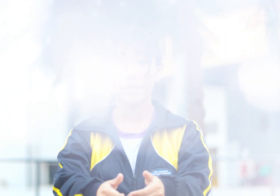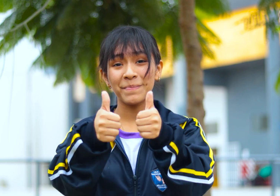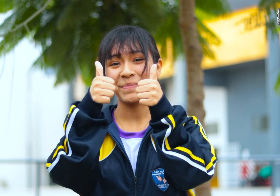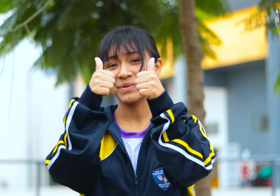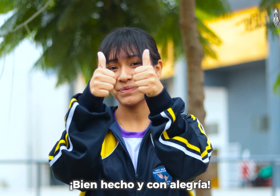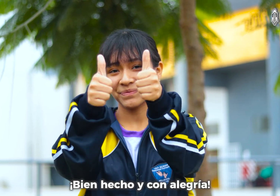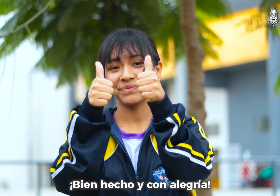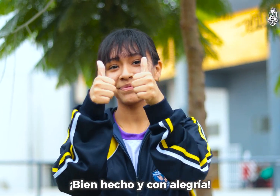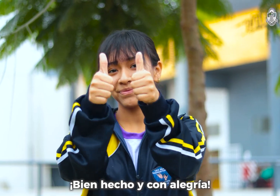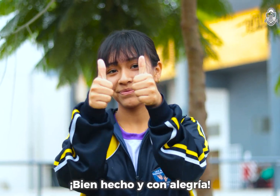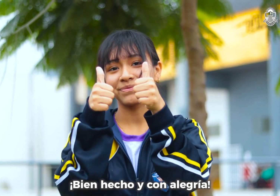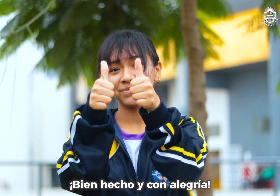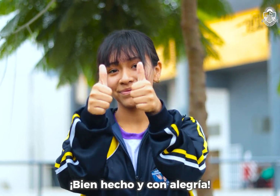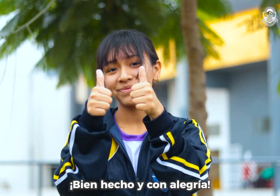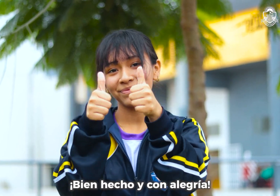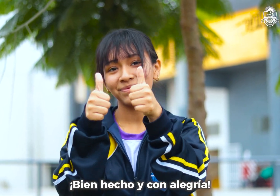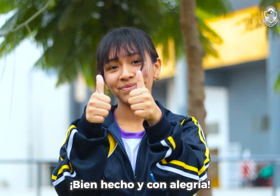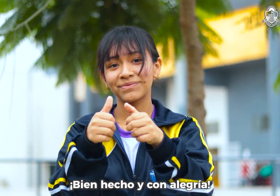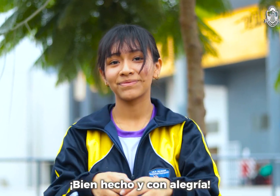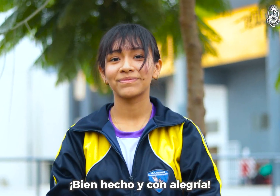Bien hecho y con alegría.